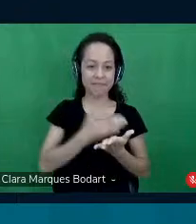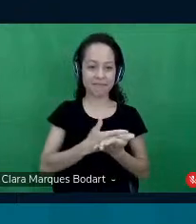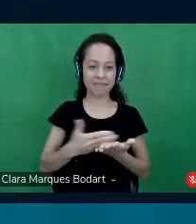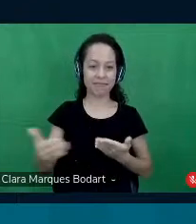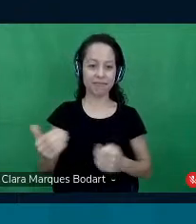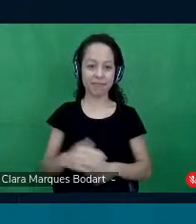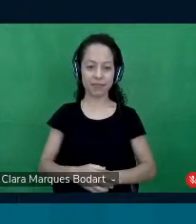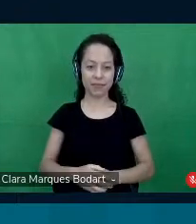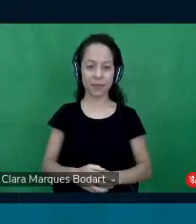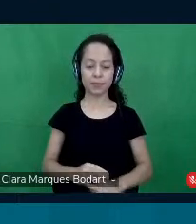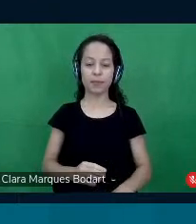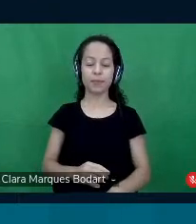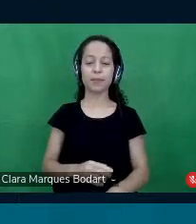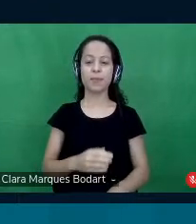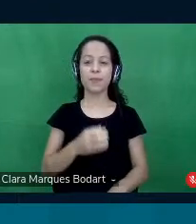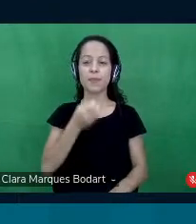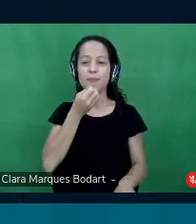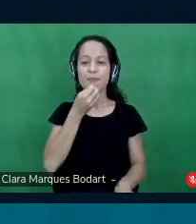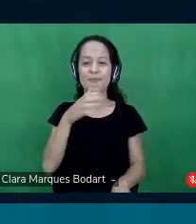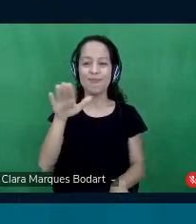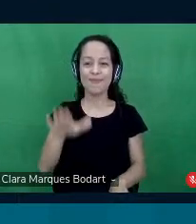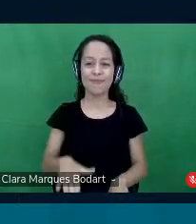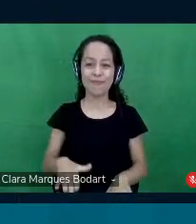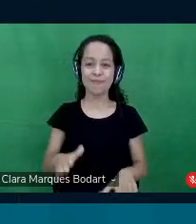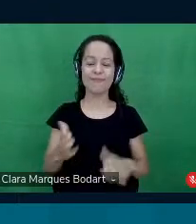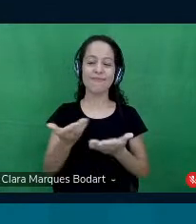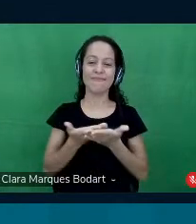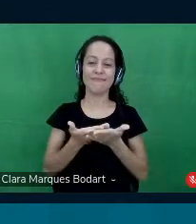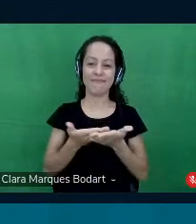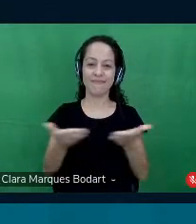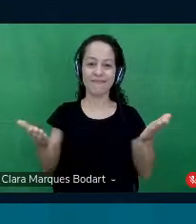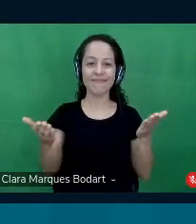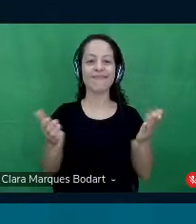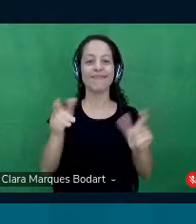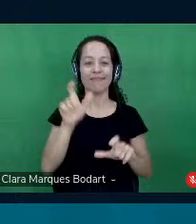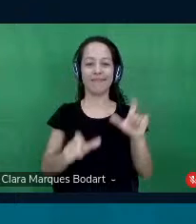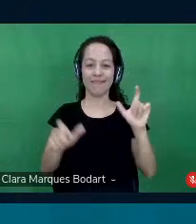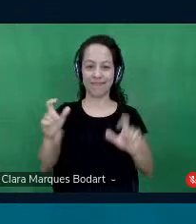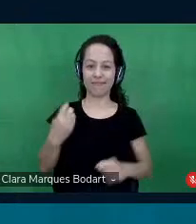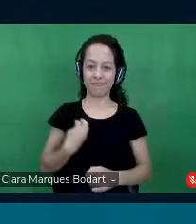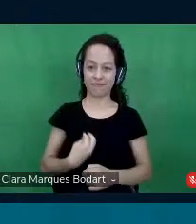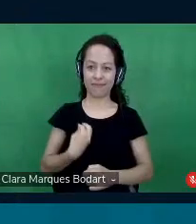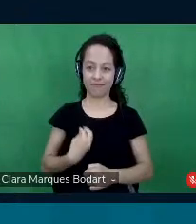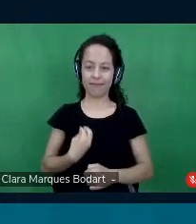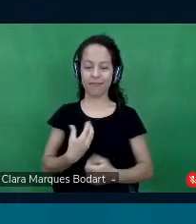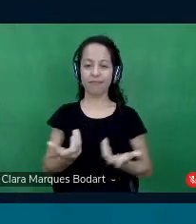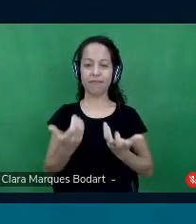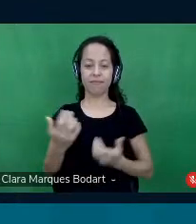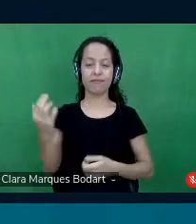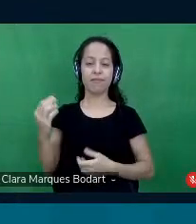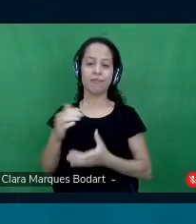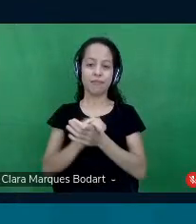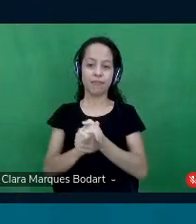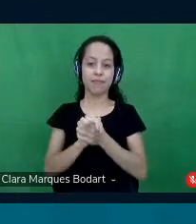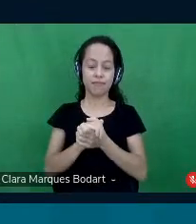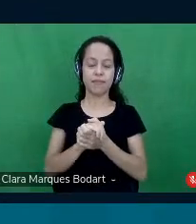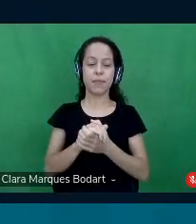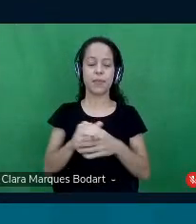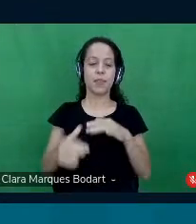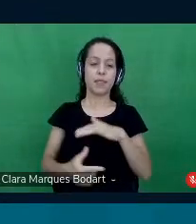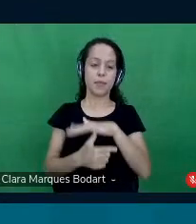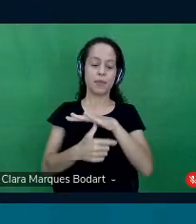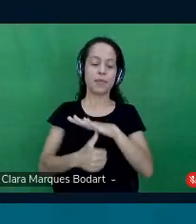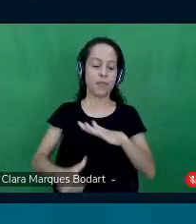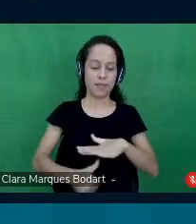Boa tarde a todos, a todas e a todes. Gostaria de cumprimentar o reitor do IFES, o professor Jadir